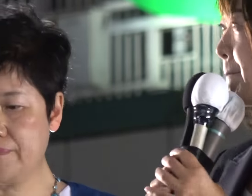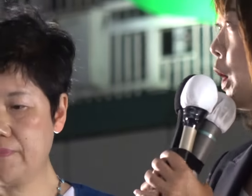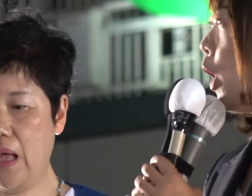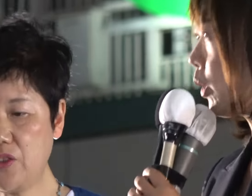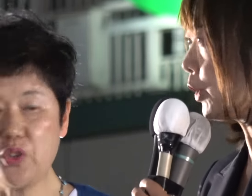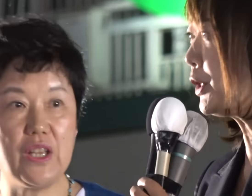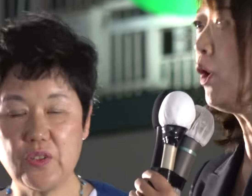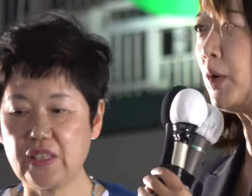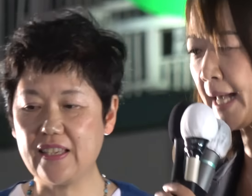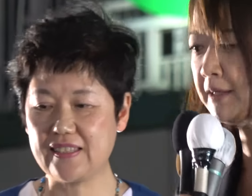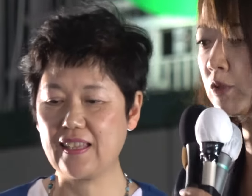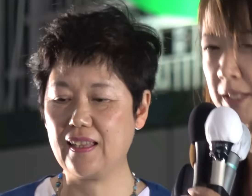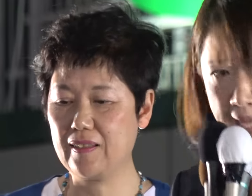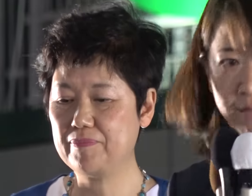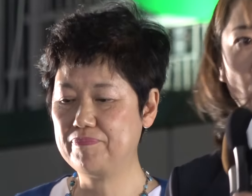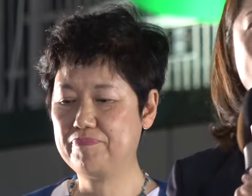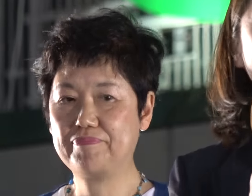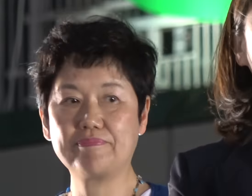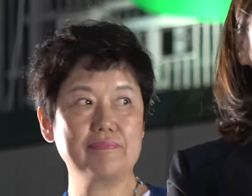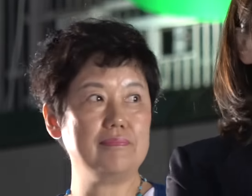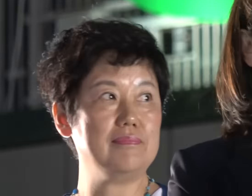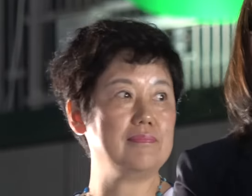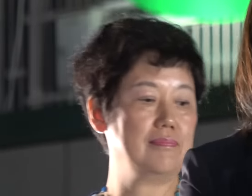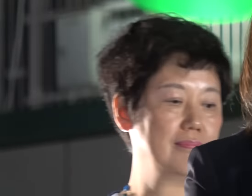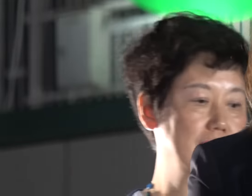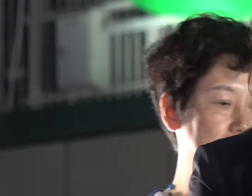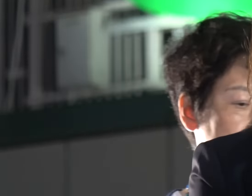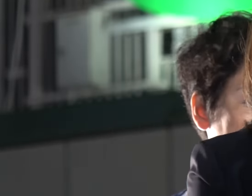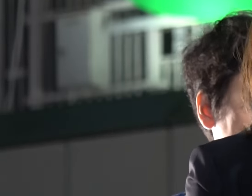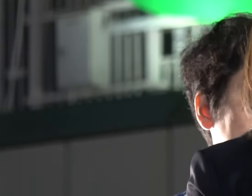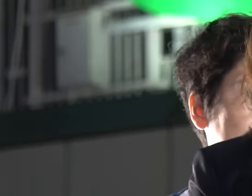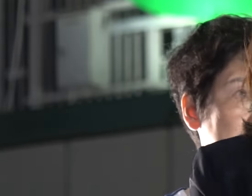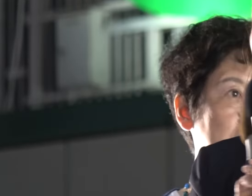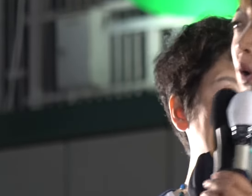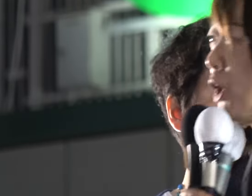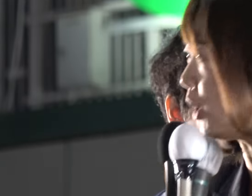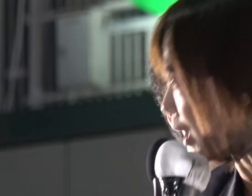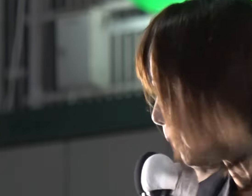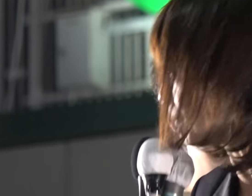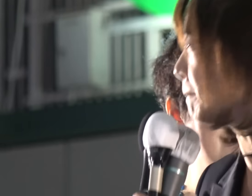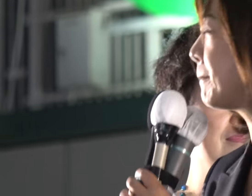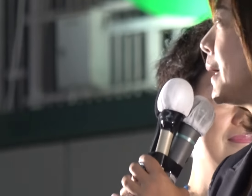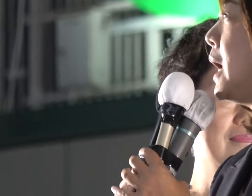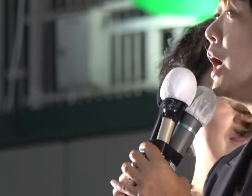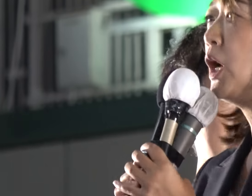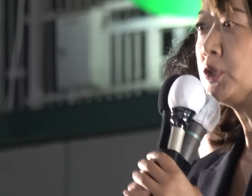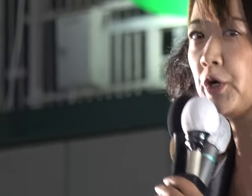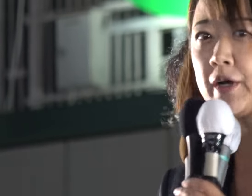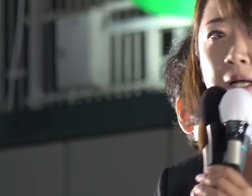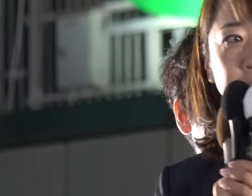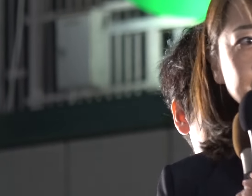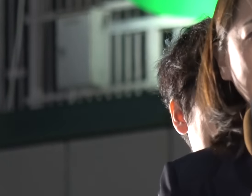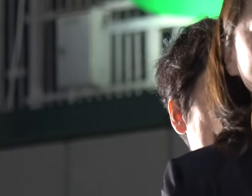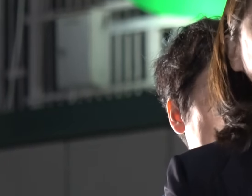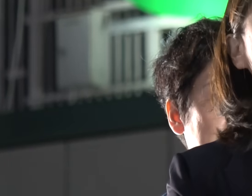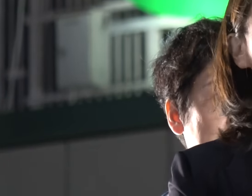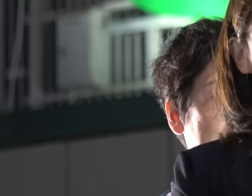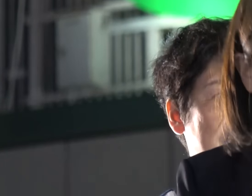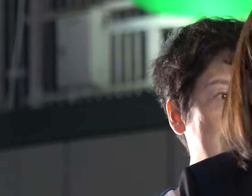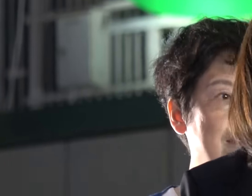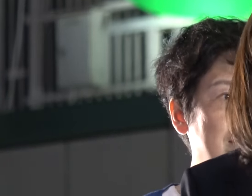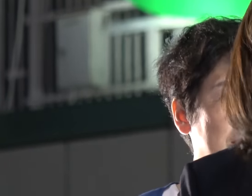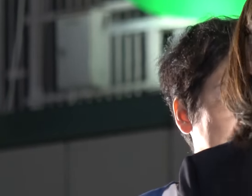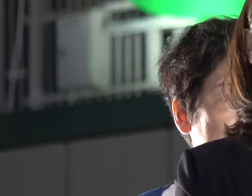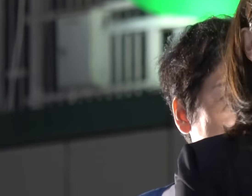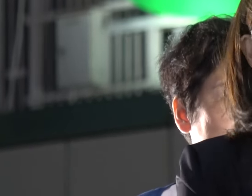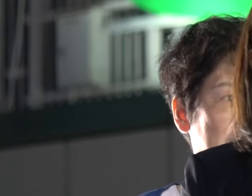が誇りを持てる都政を、東京都民が誇れる東京を、鳥越俊太郎さんを